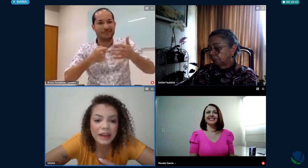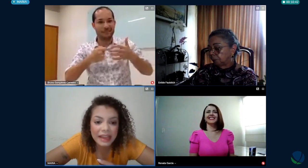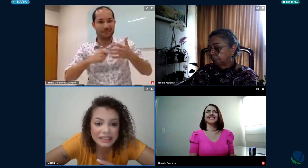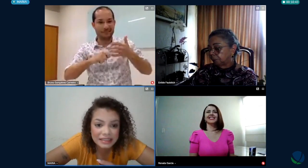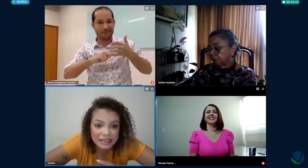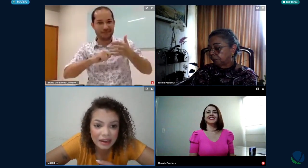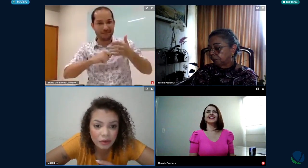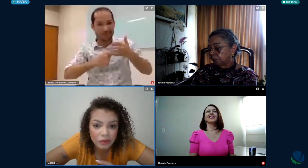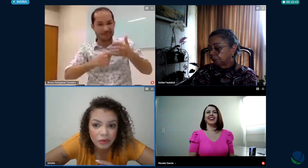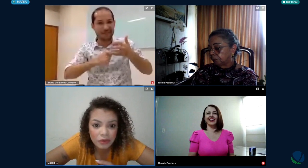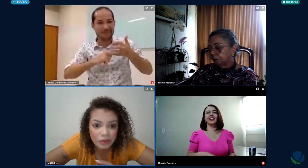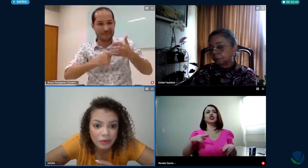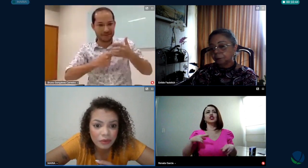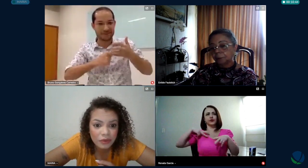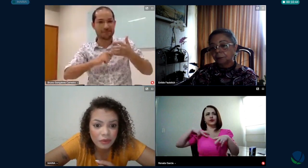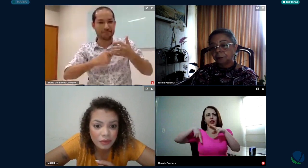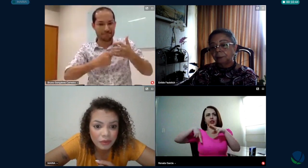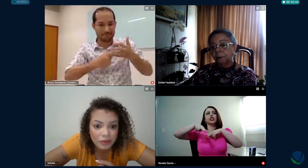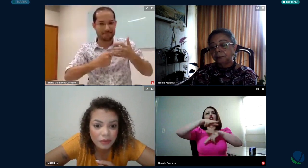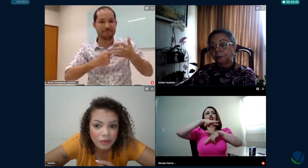Olha só, esse sinal.